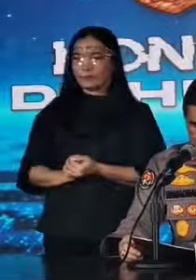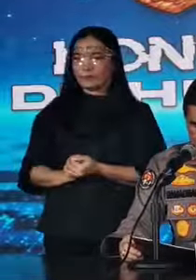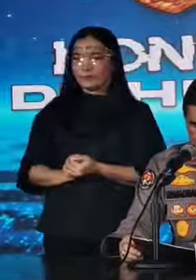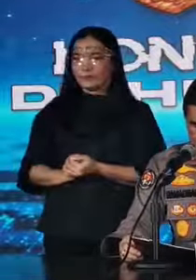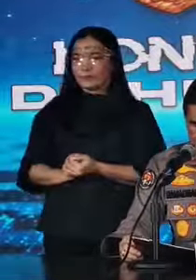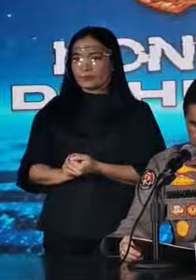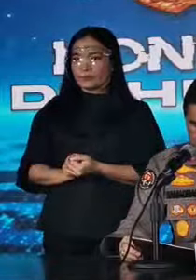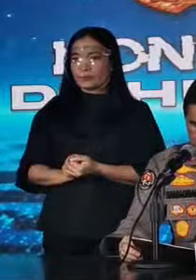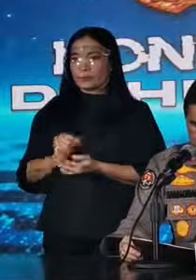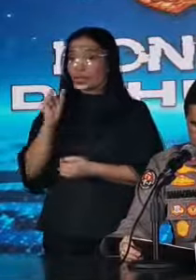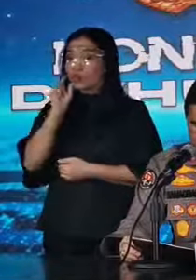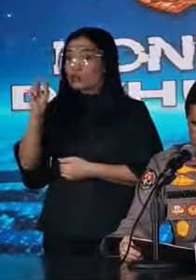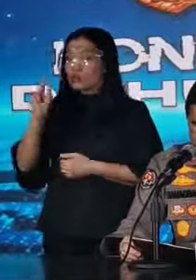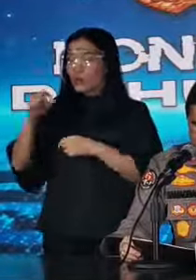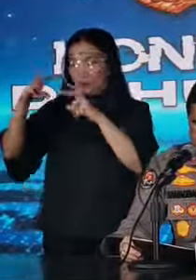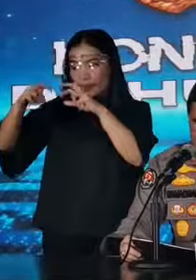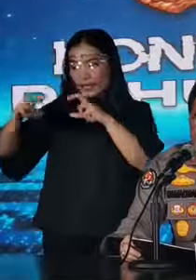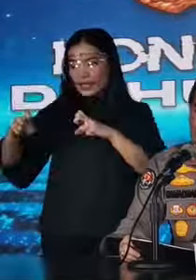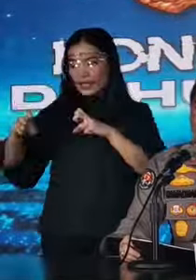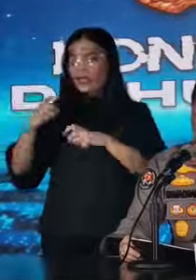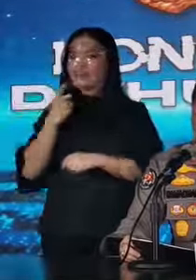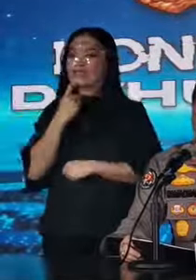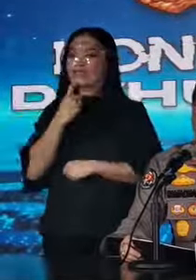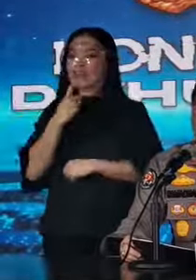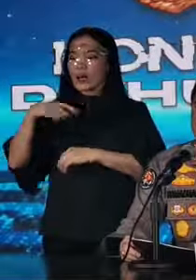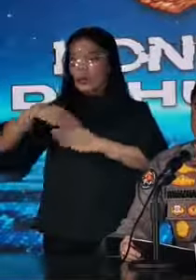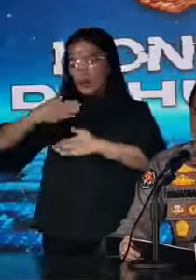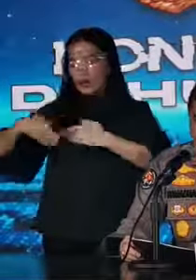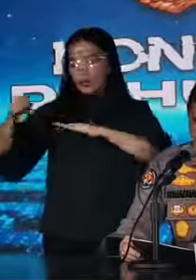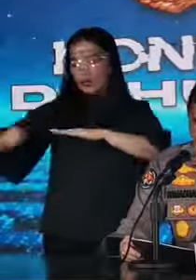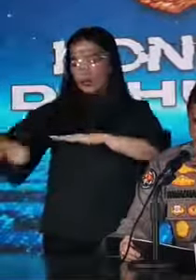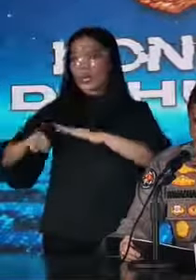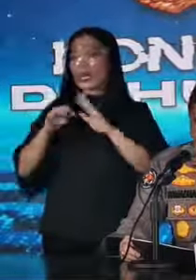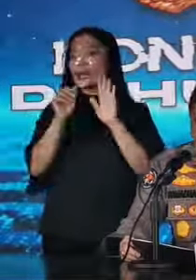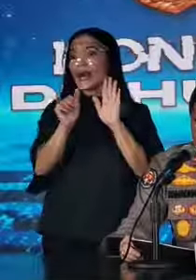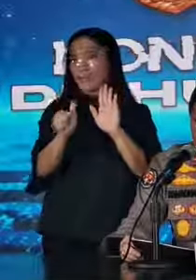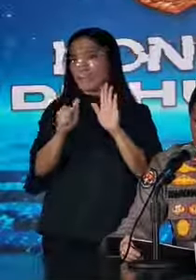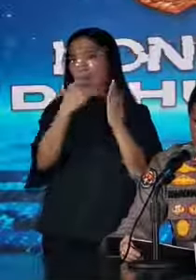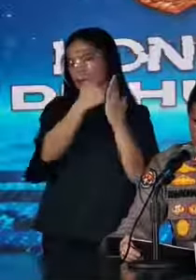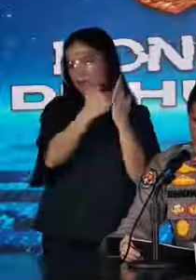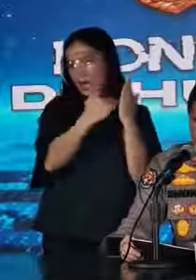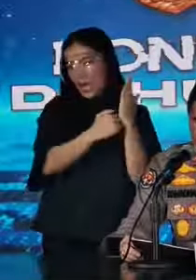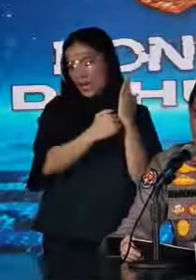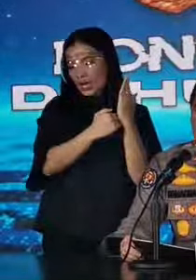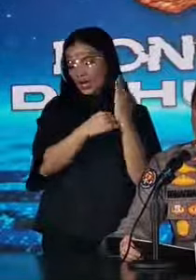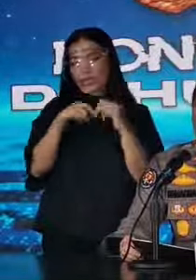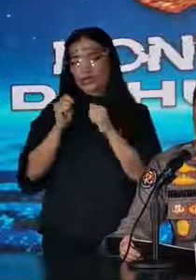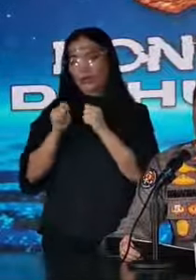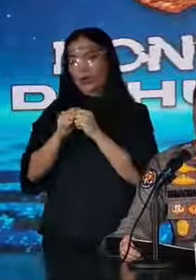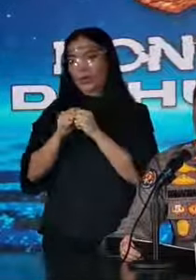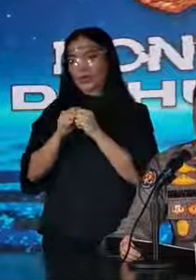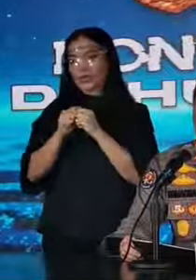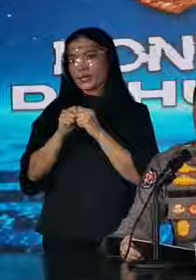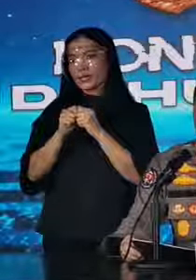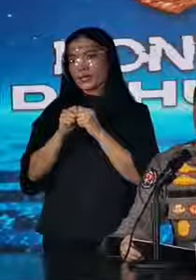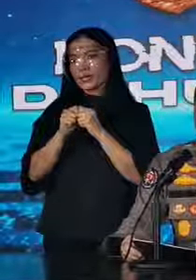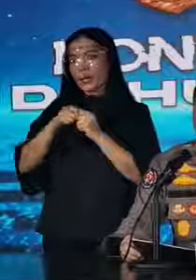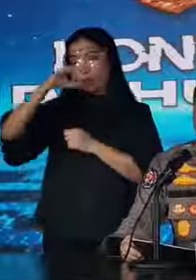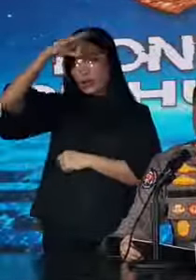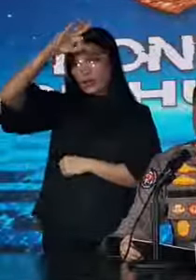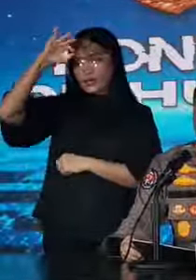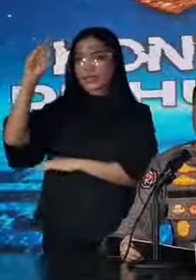Kemudian untuk penyidikan tindak pidananya ada 6 kegiatan yang dilakukan oleh